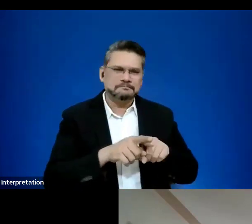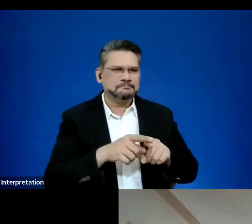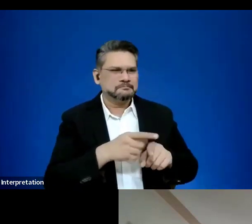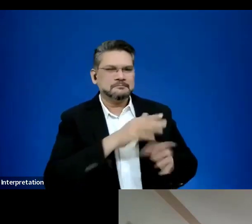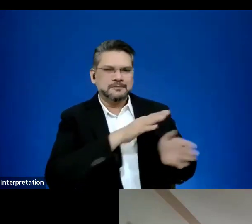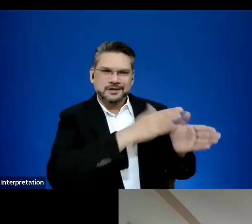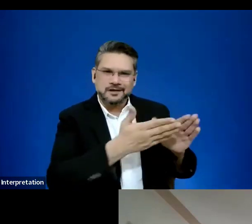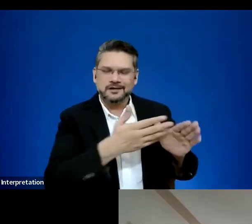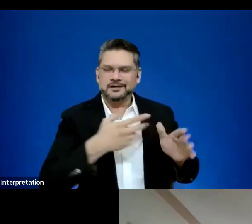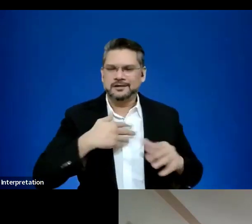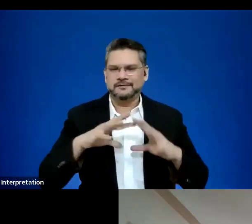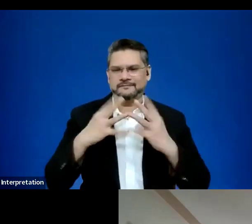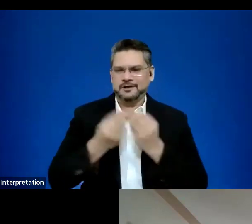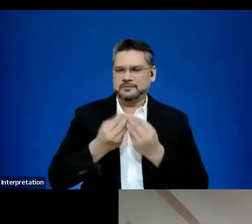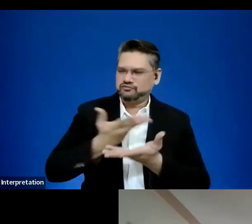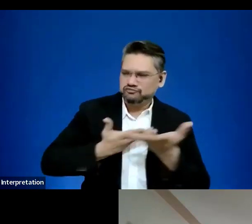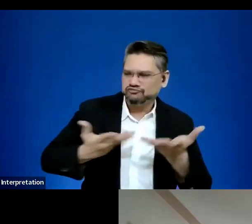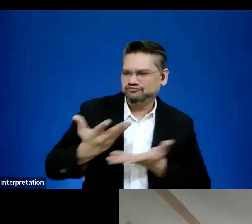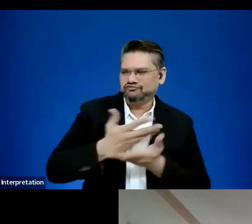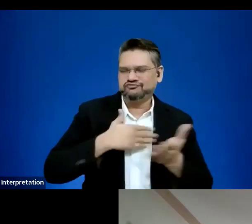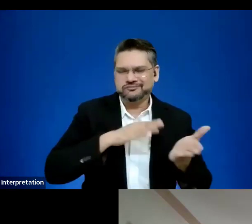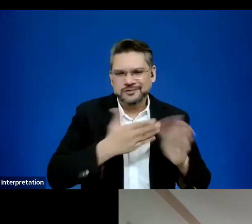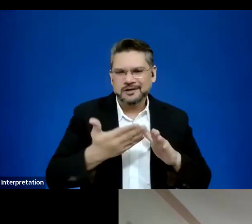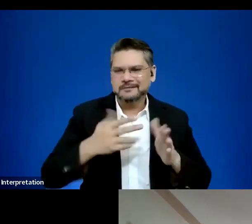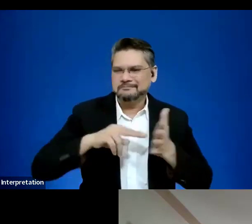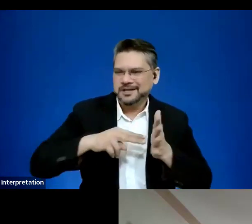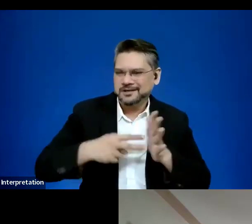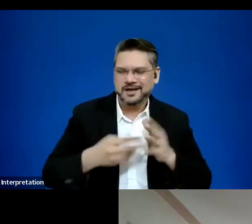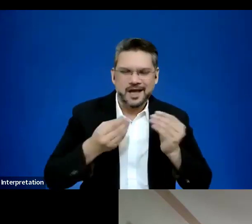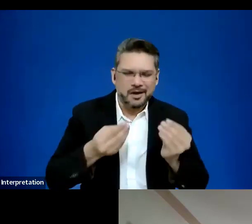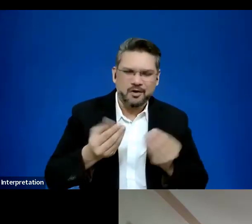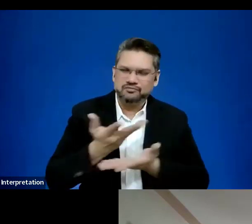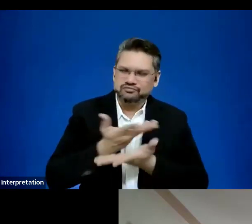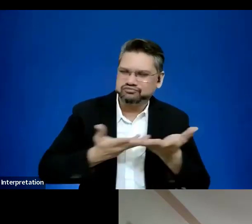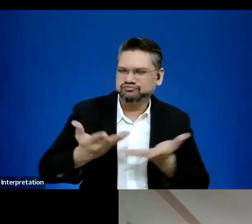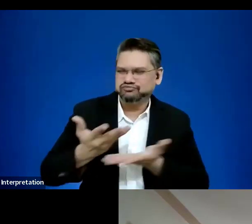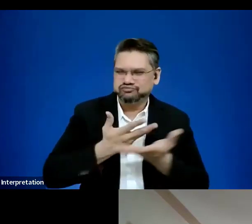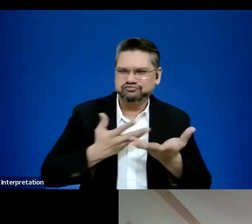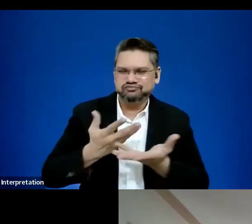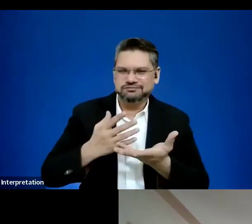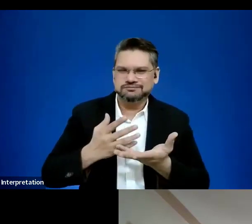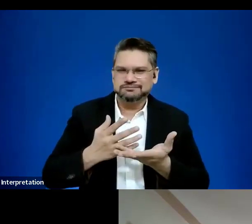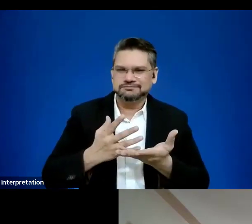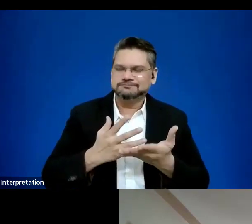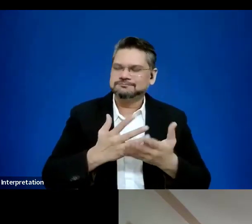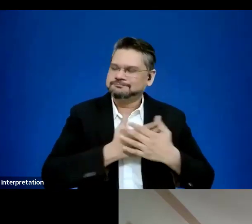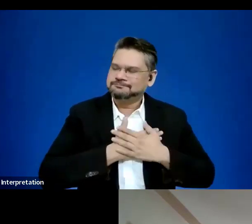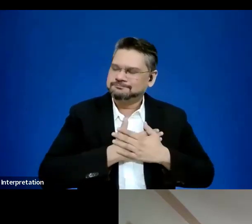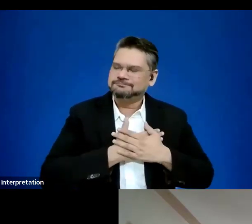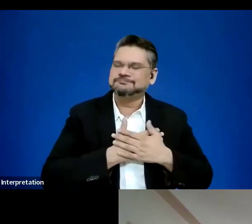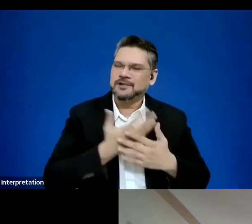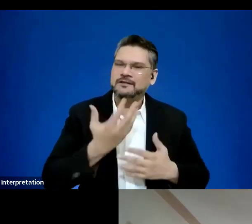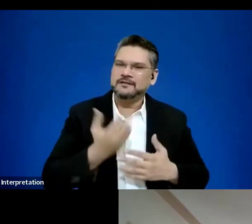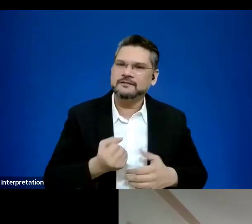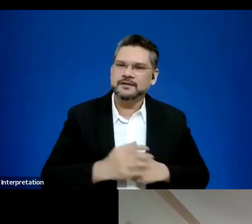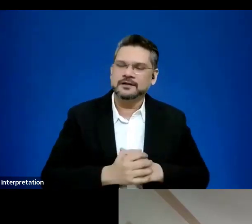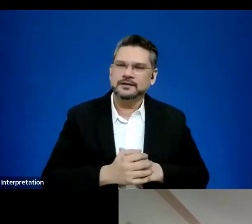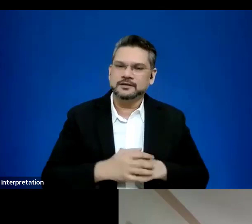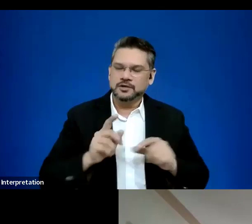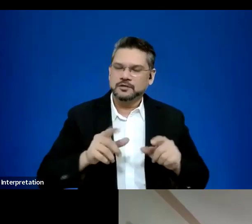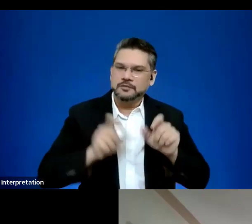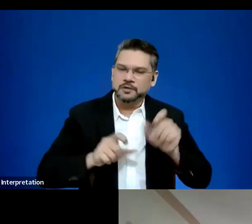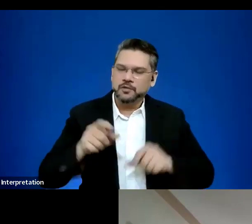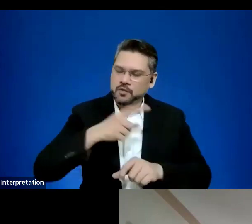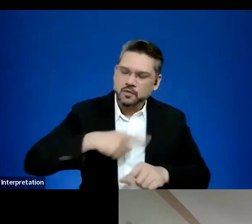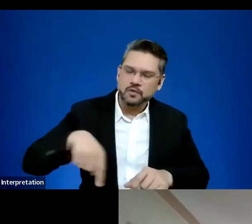谈。因为我的妈妈给我这个，我妈妈赋予我这个，我们会去谈论死亡，我们去会谈论我们的人